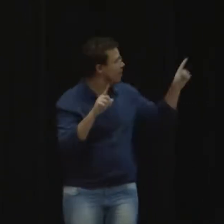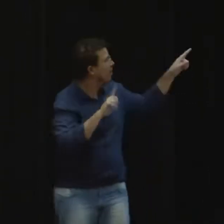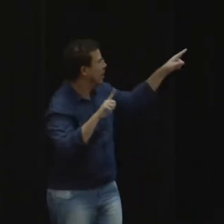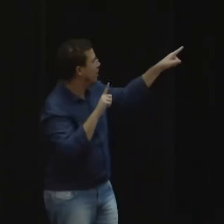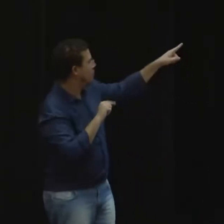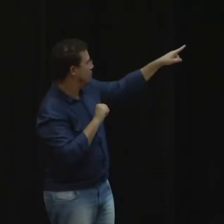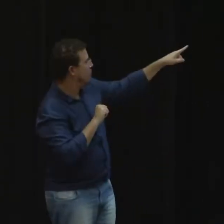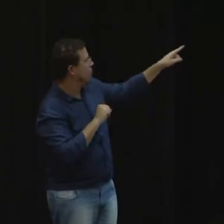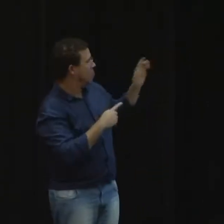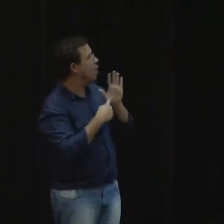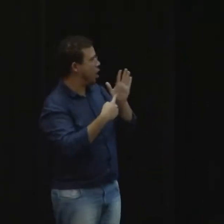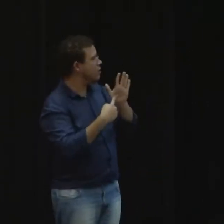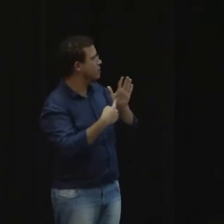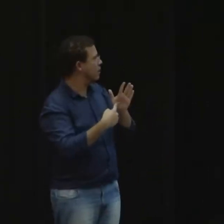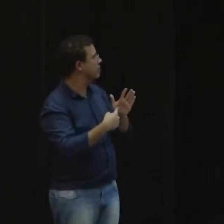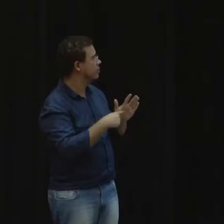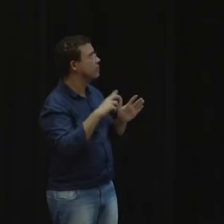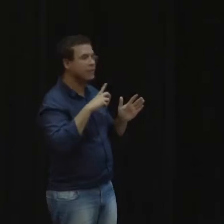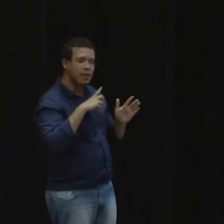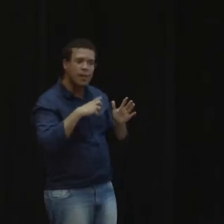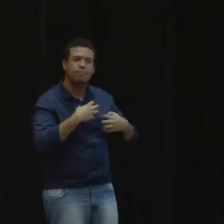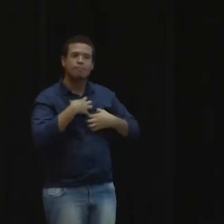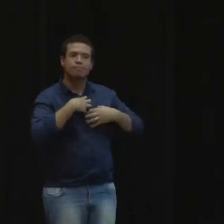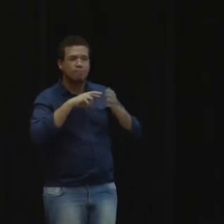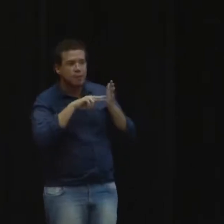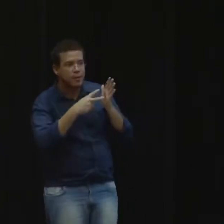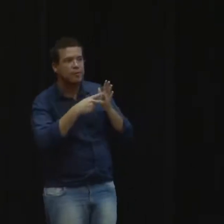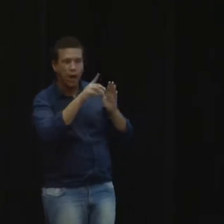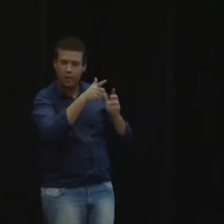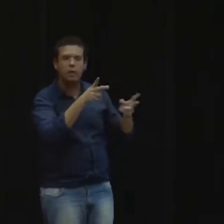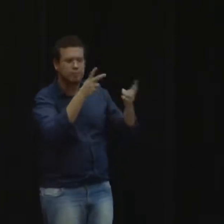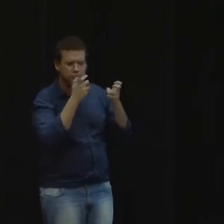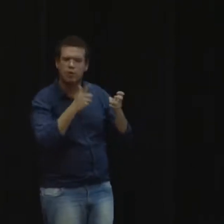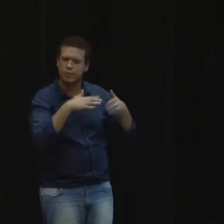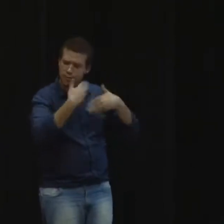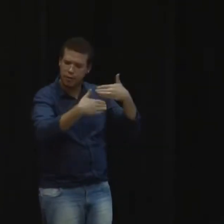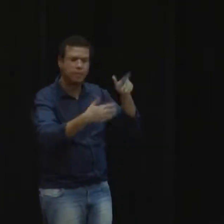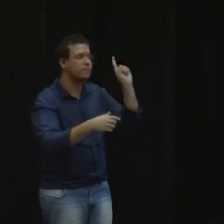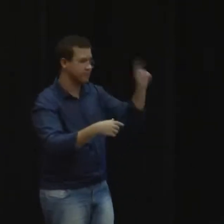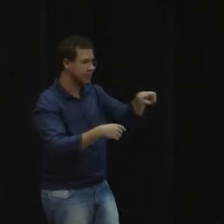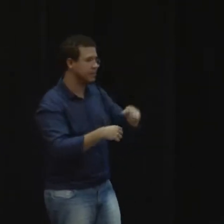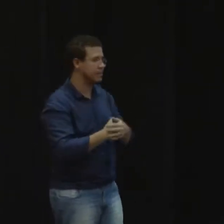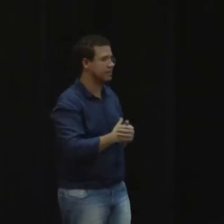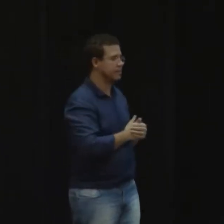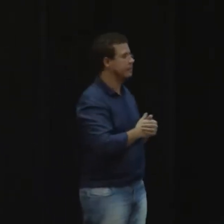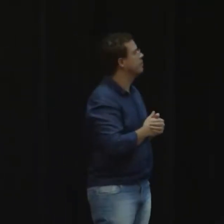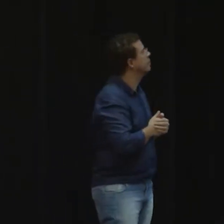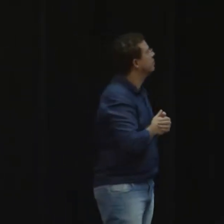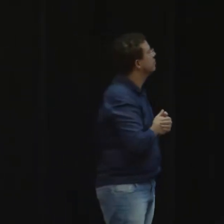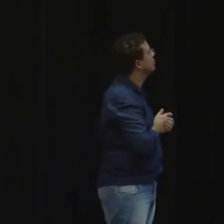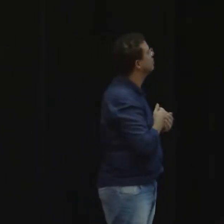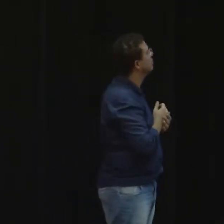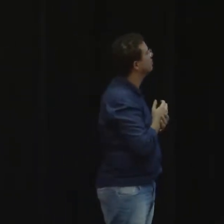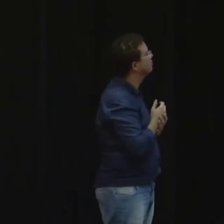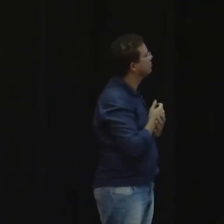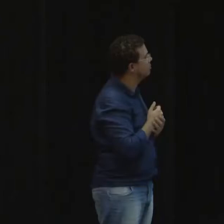escola, então eles já tinham uma experiência prévia com a literatura e conseguiam ter uma compreensão